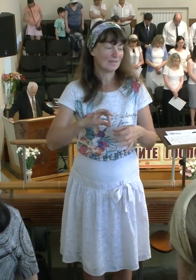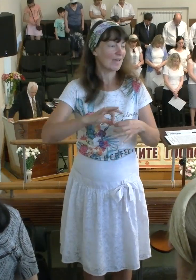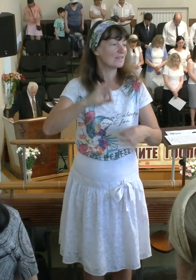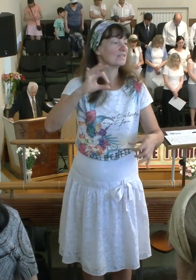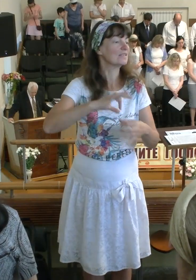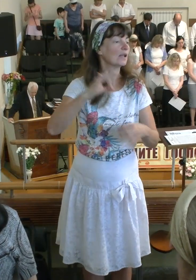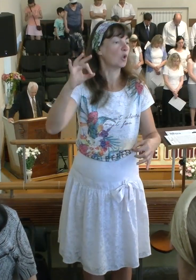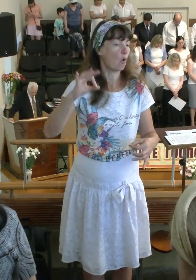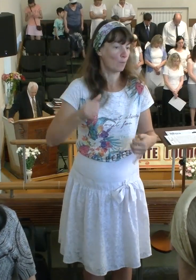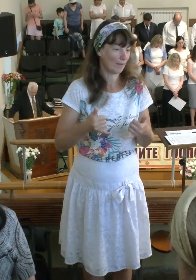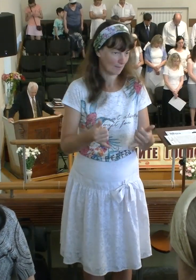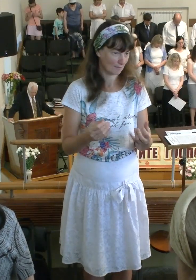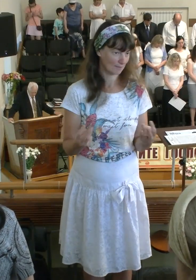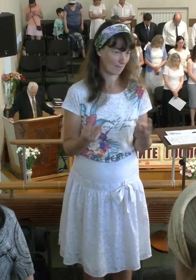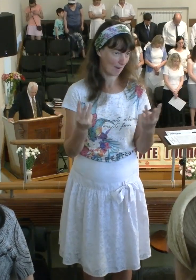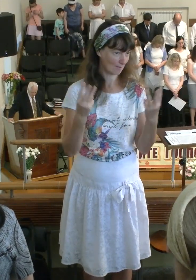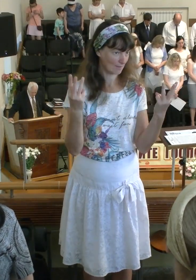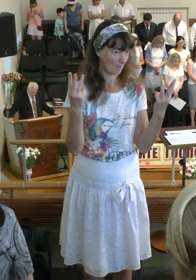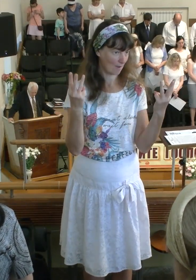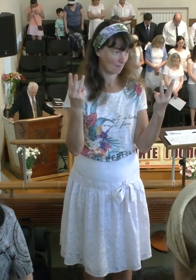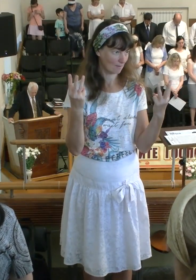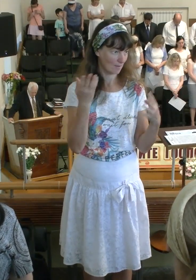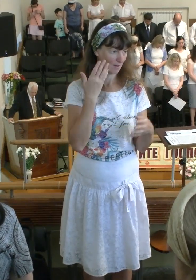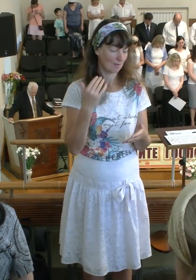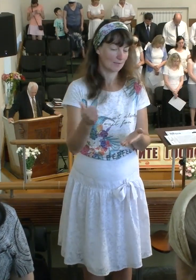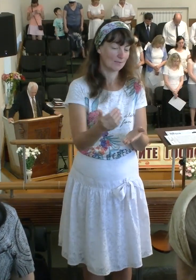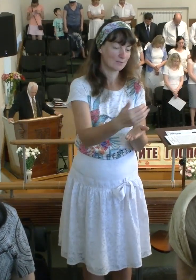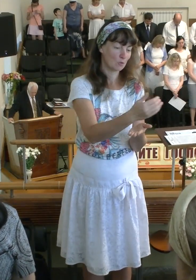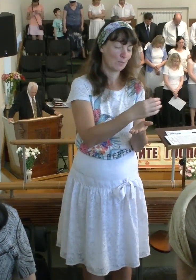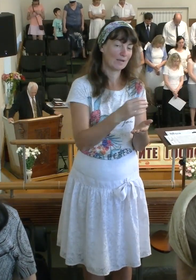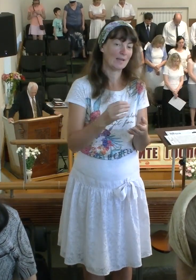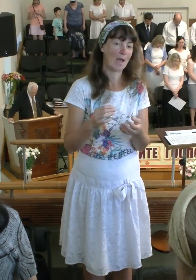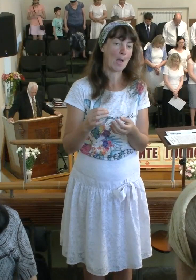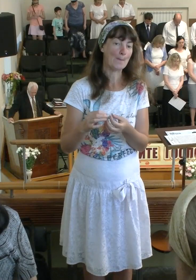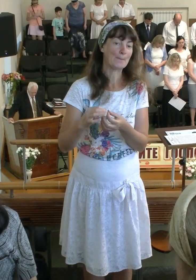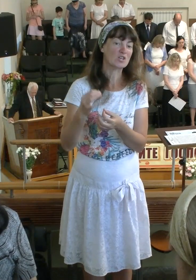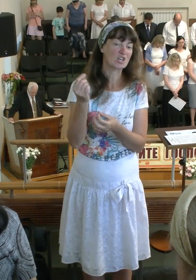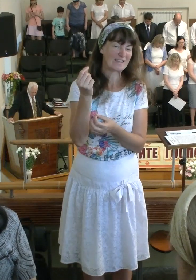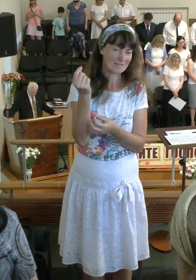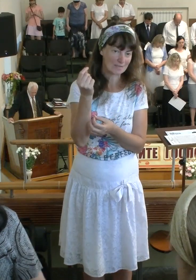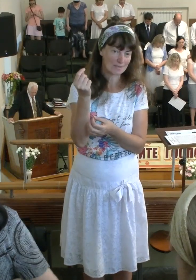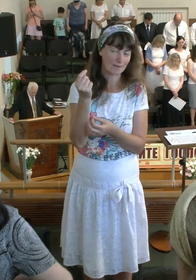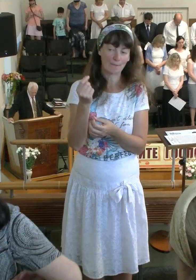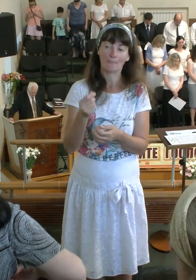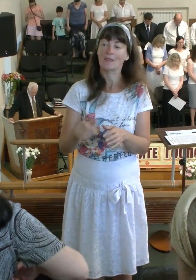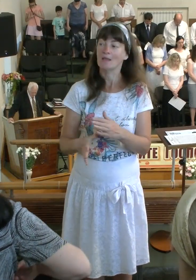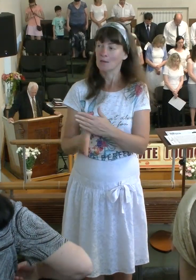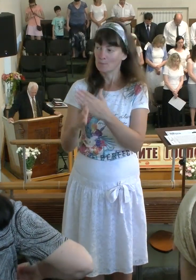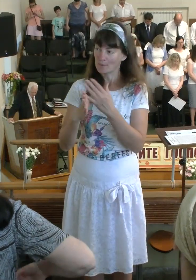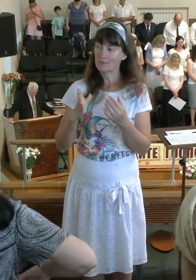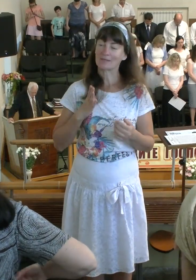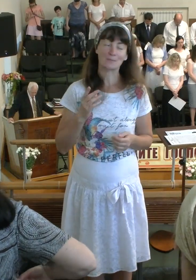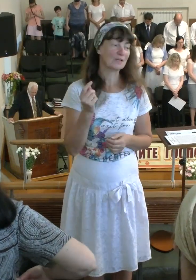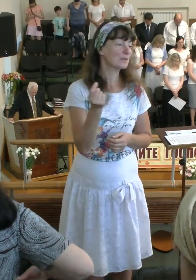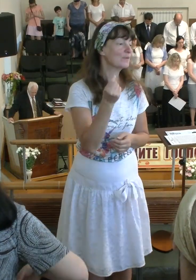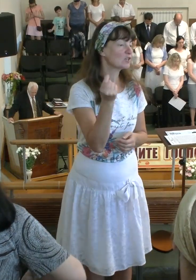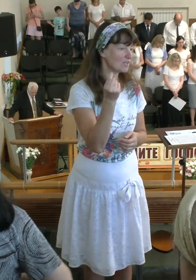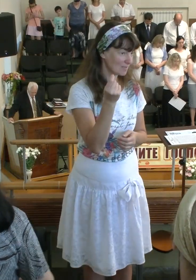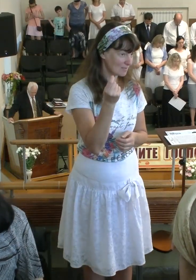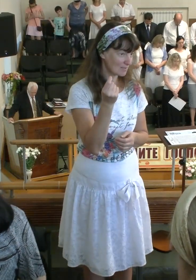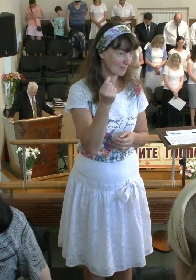которая будет сожжена, когда будет собрана пшеница. Помоги быть пшеницей в сокровищнице